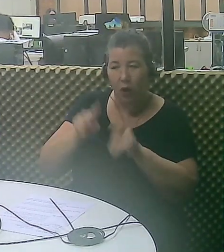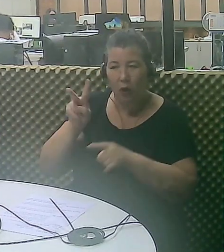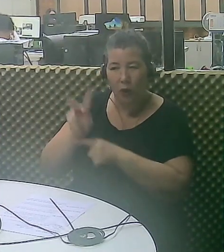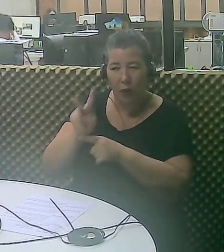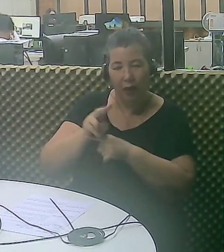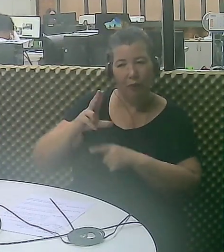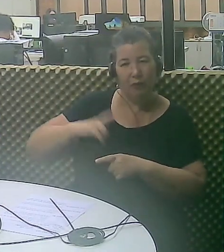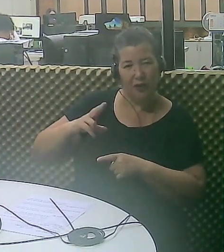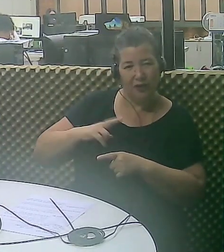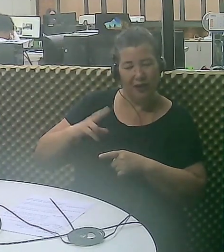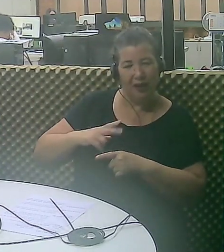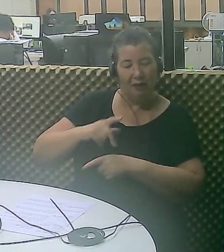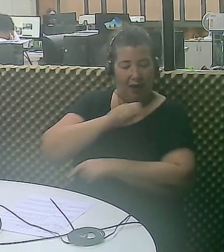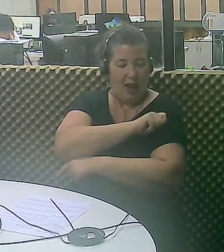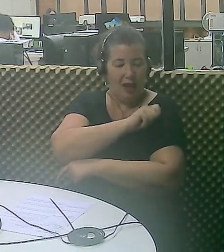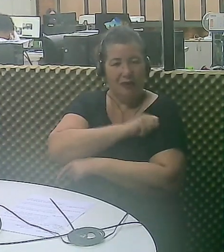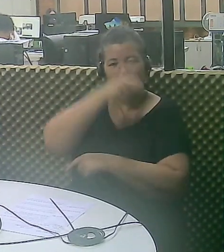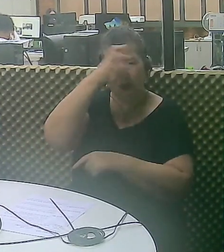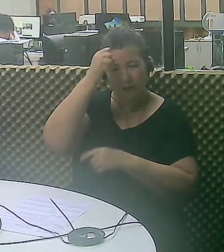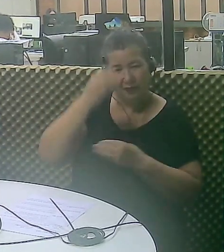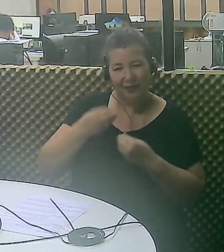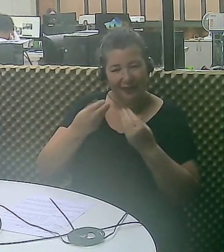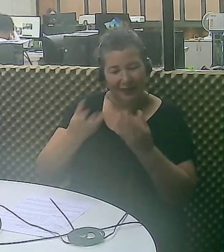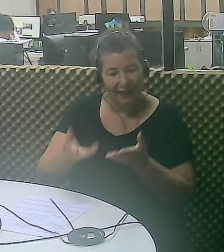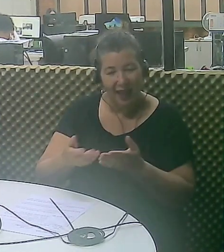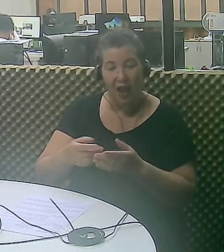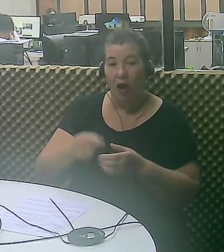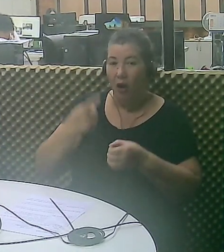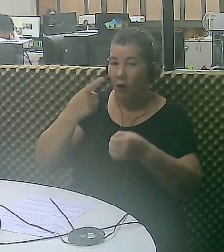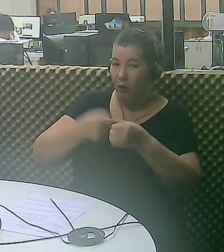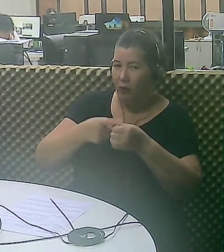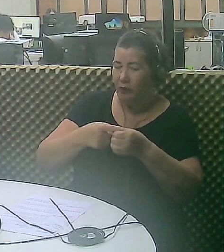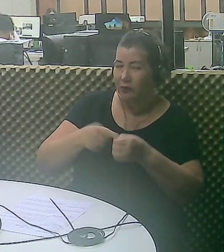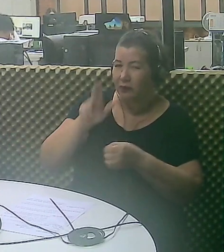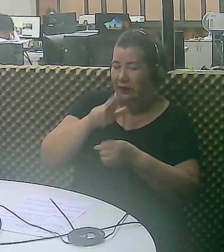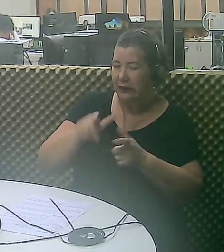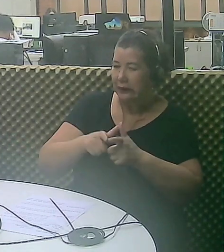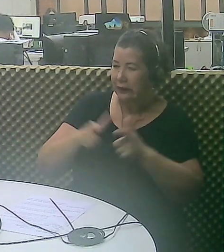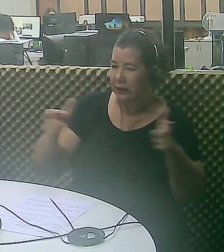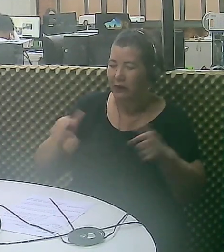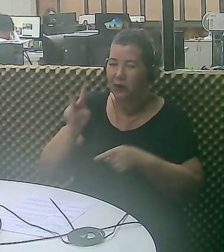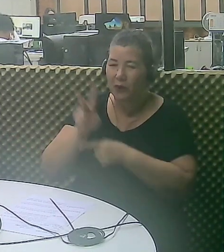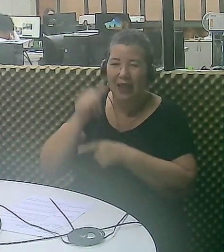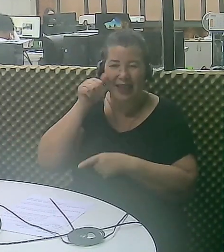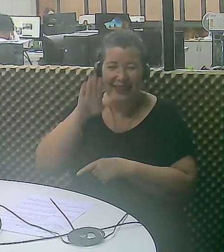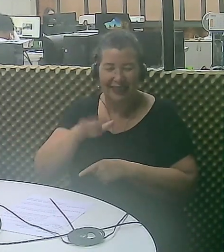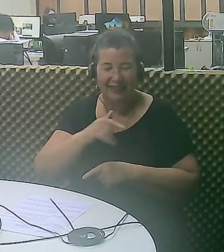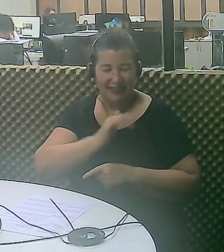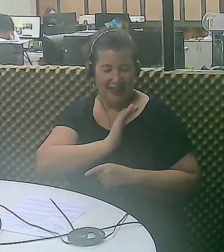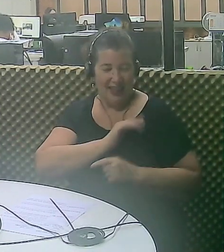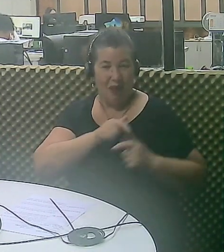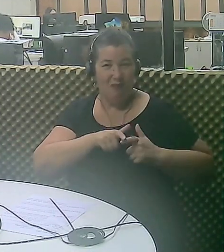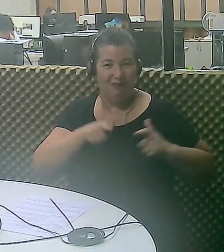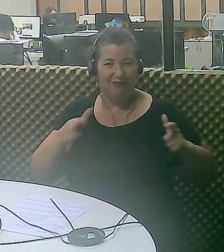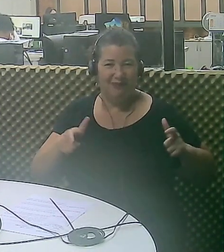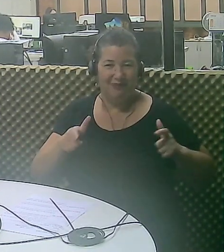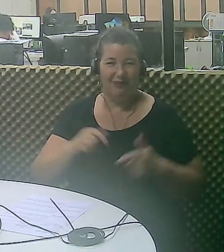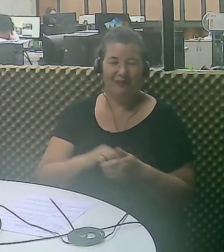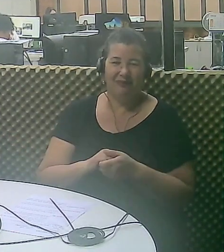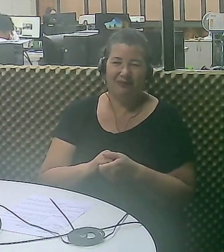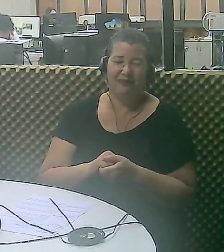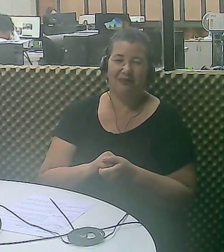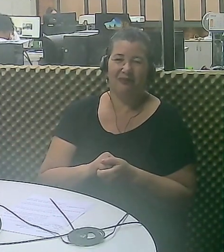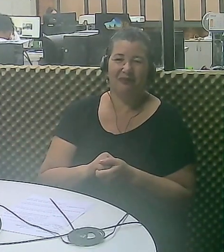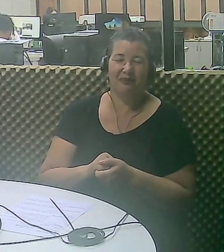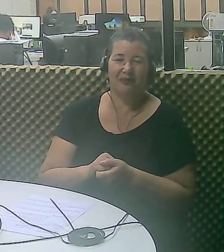saúde menstrual a alunas da rede municipal. Uberlândia está enorme, mas cuidar das nossas meninas deixa nosso coração bem grandão.